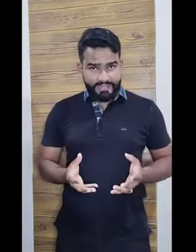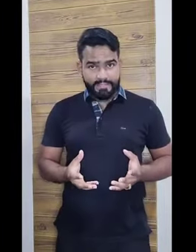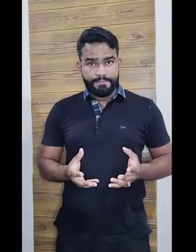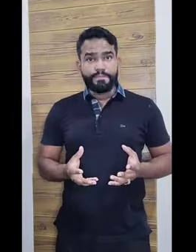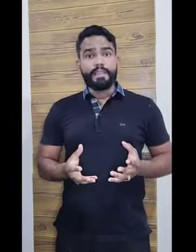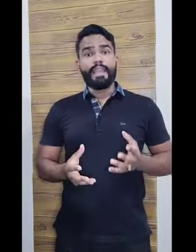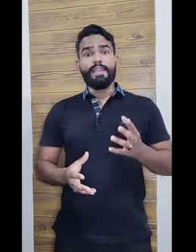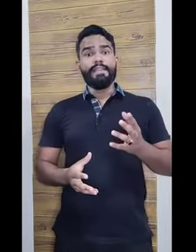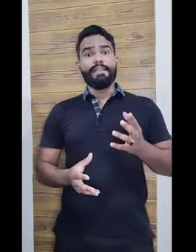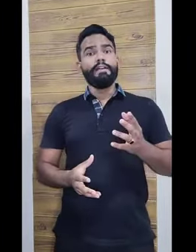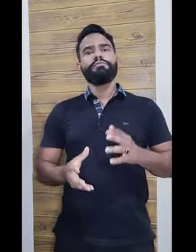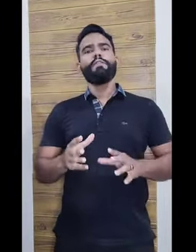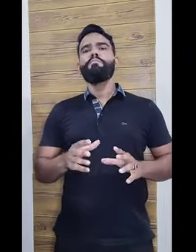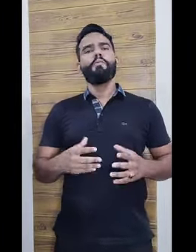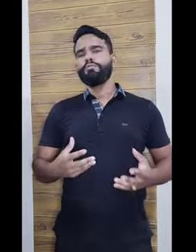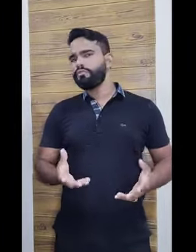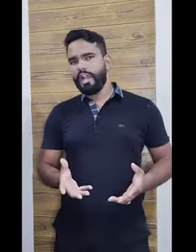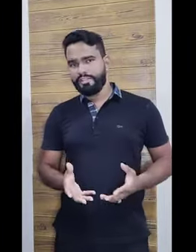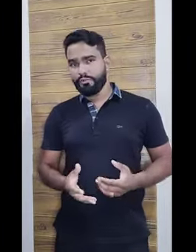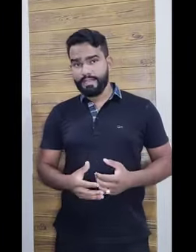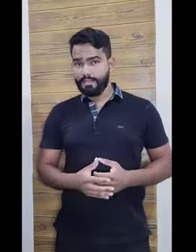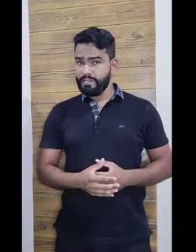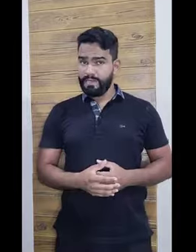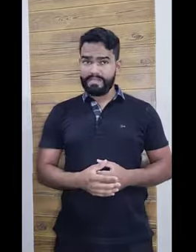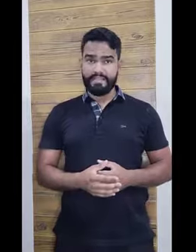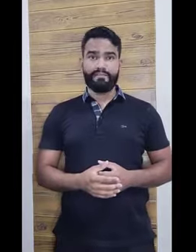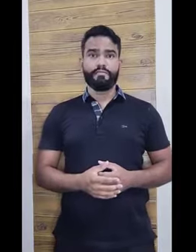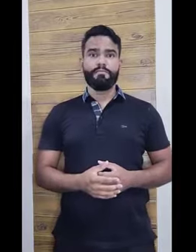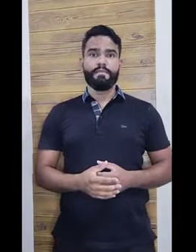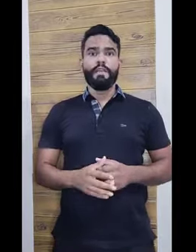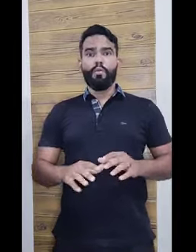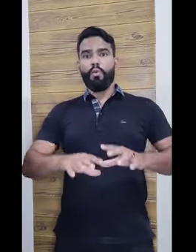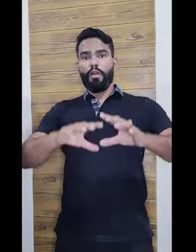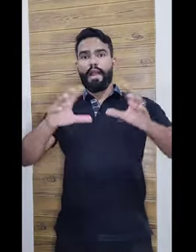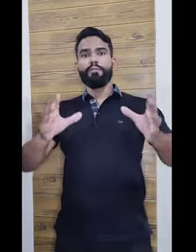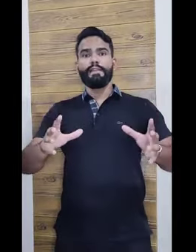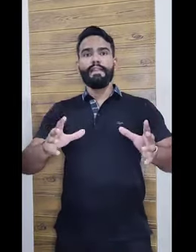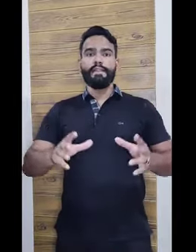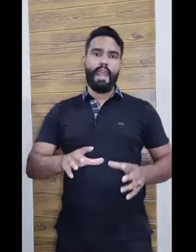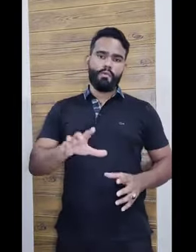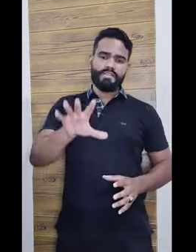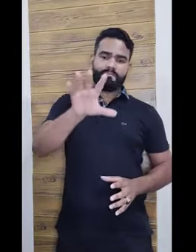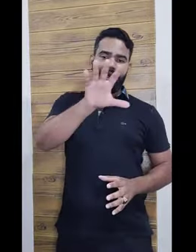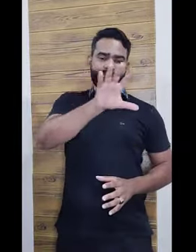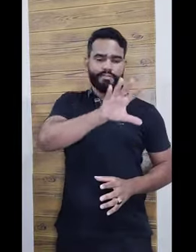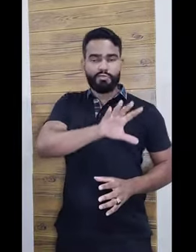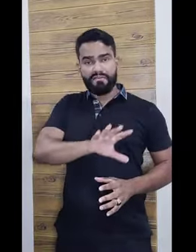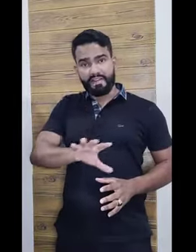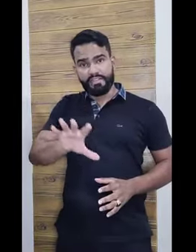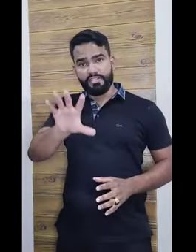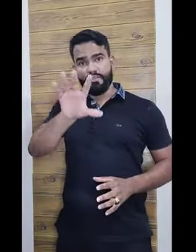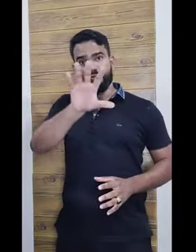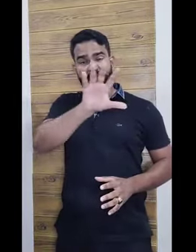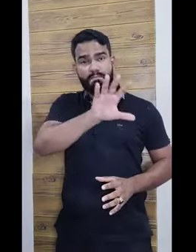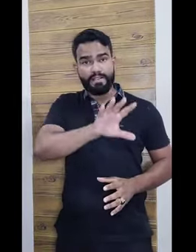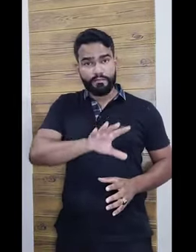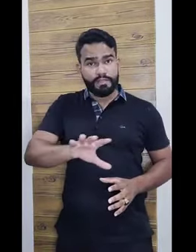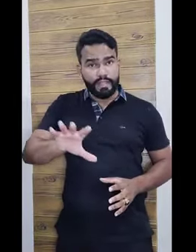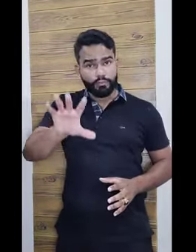sinais ele não tem um ponto de articulação específico. O local dele é o espaço à sua frente, o espaço